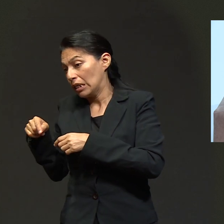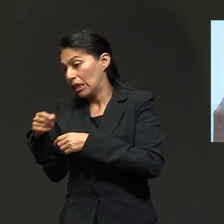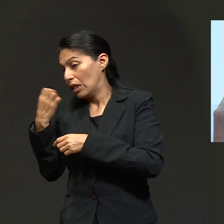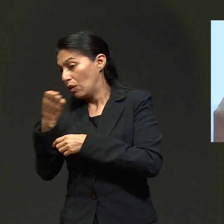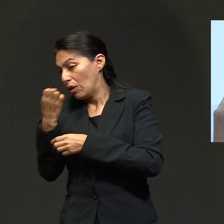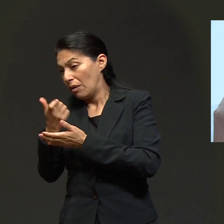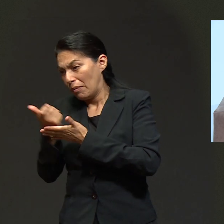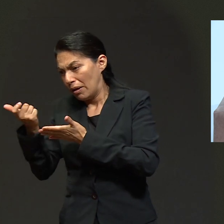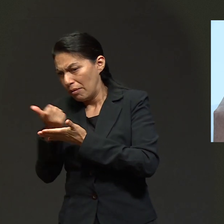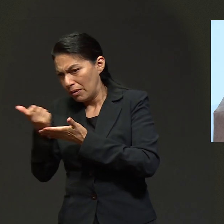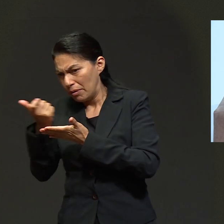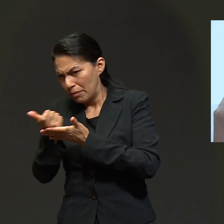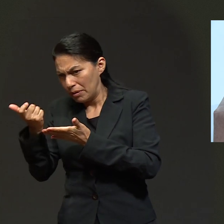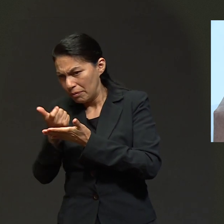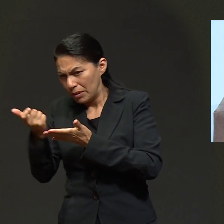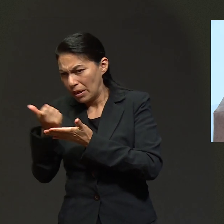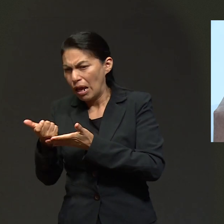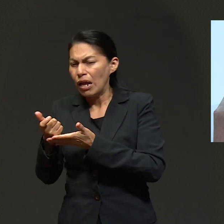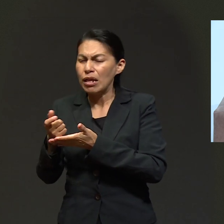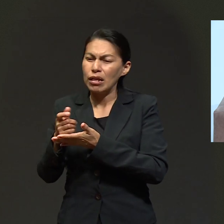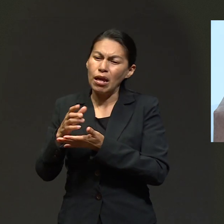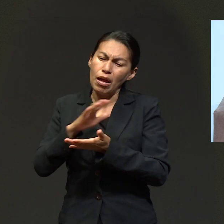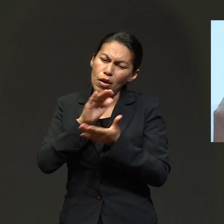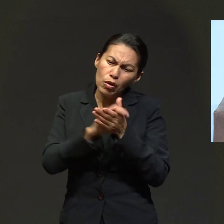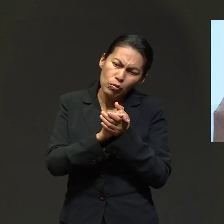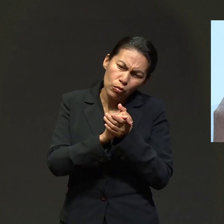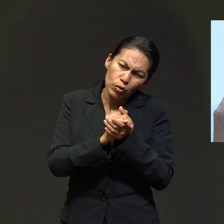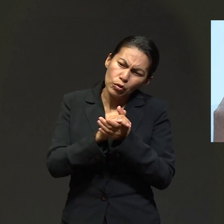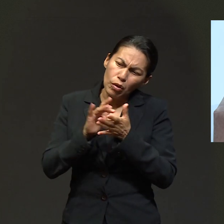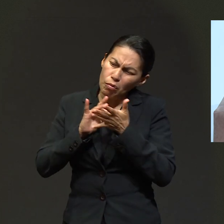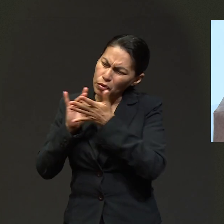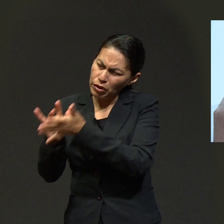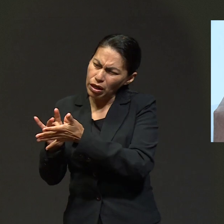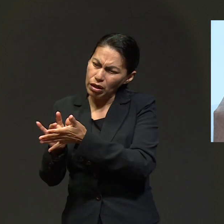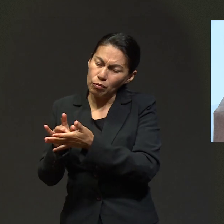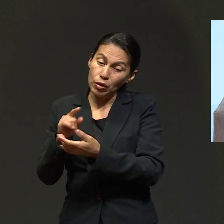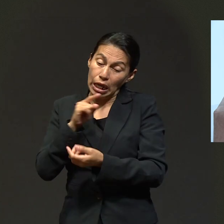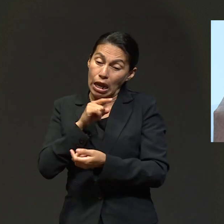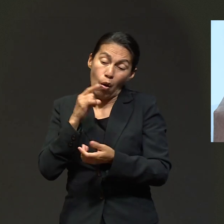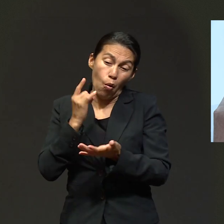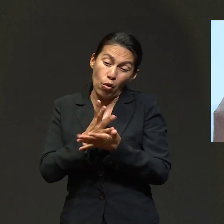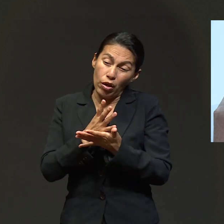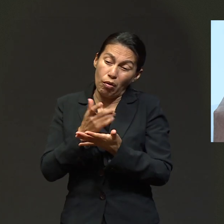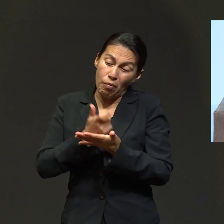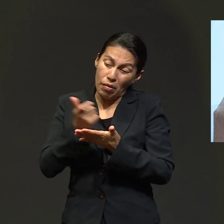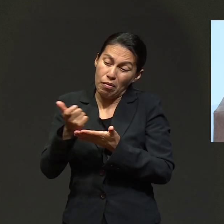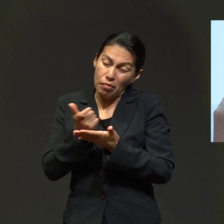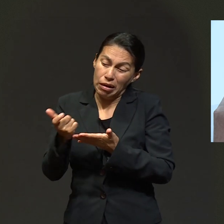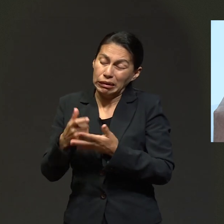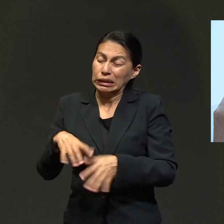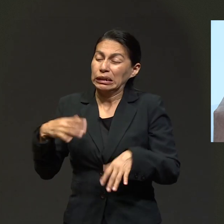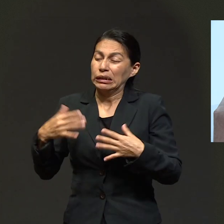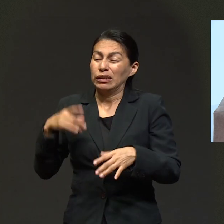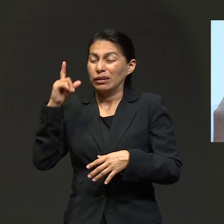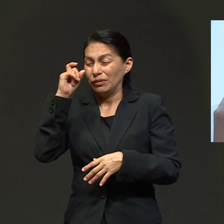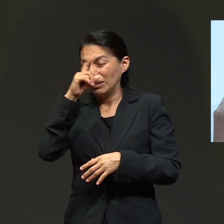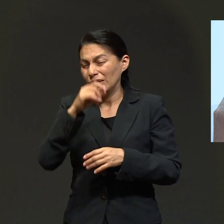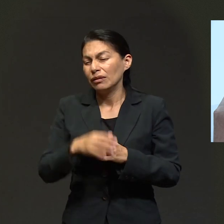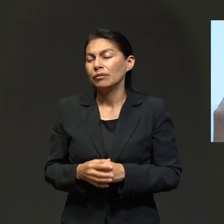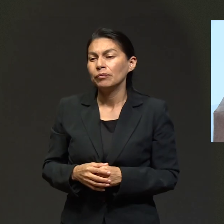y poderles enviar un dinero para que ellos pagaran sus estudios y apoyar de alguna manera a mi esposo, porque él cargaba solo con esta